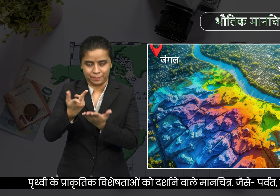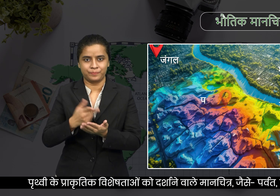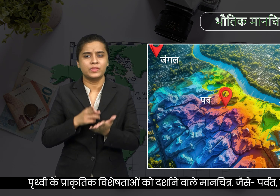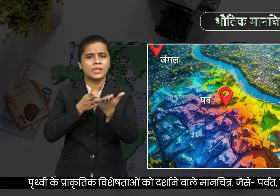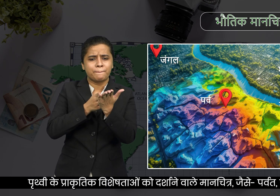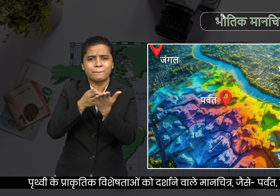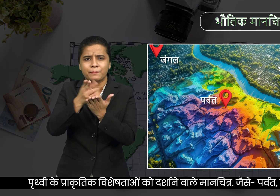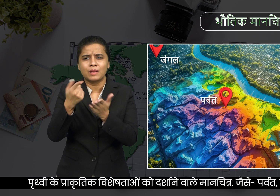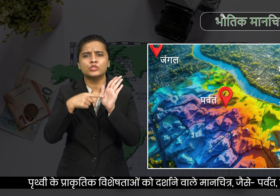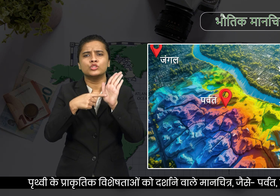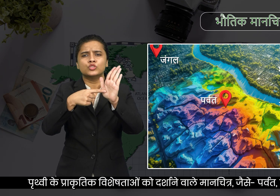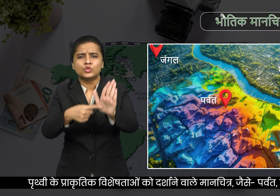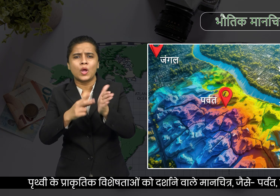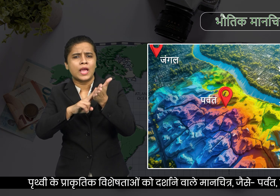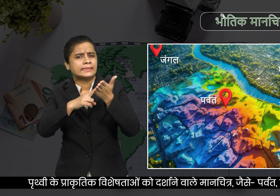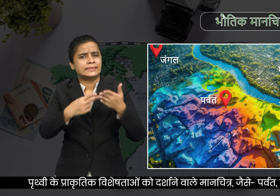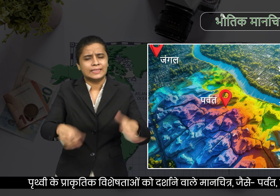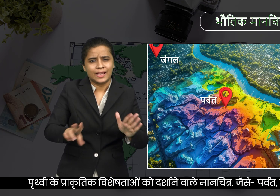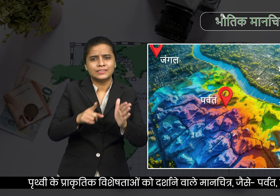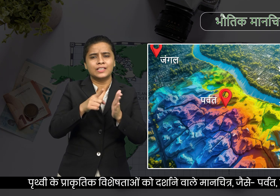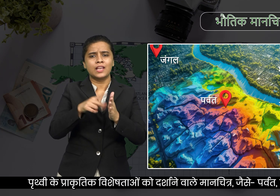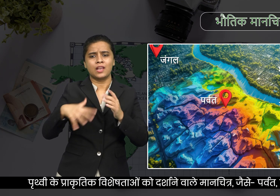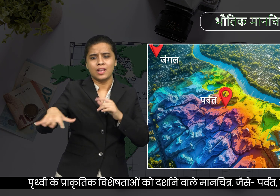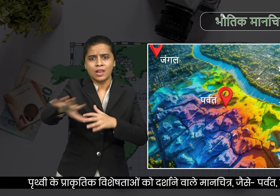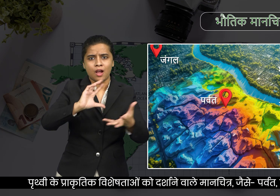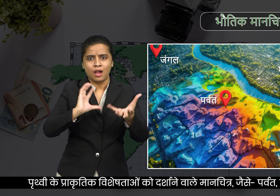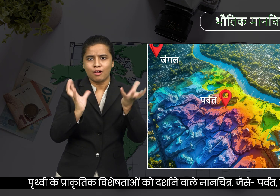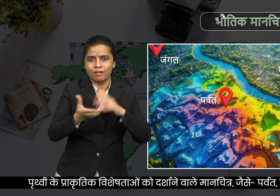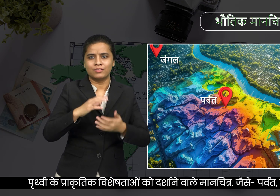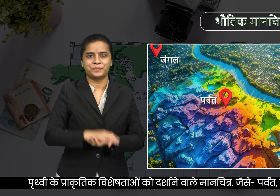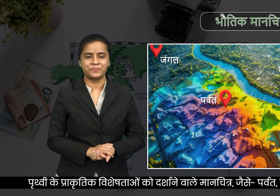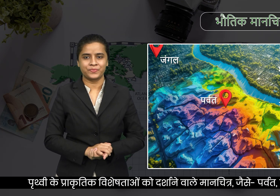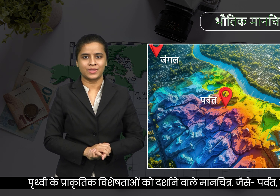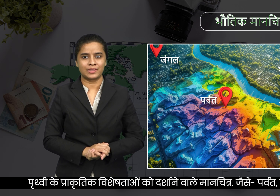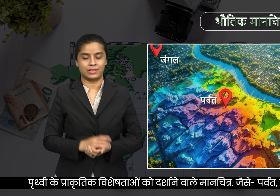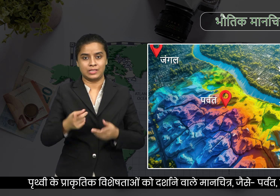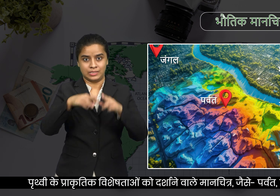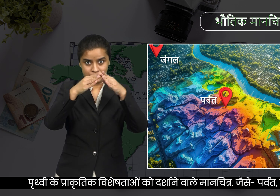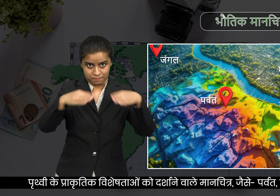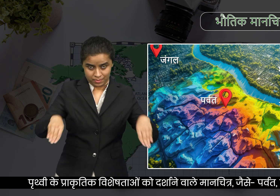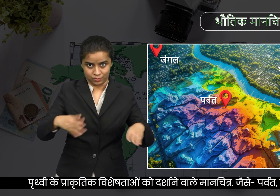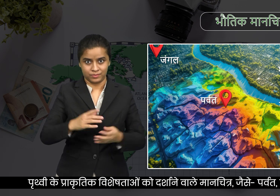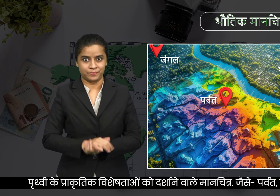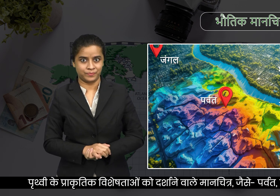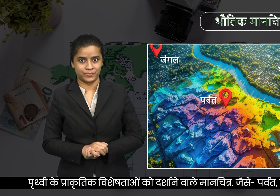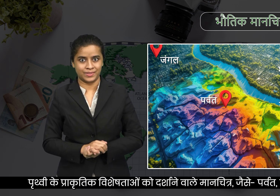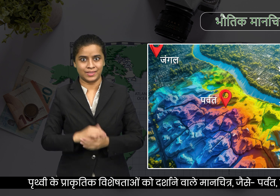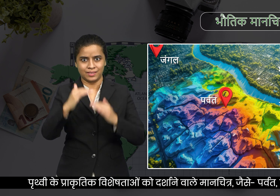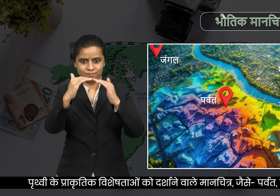के प्राकृतिक विशेषताओं को दर्शाने वाले मानचित्र जैसे पर्वत, पठार,